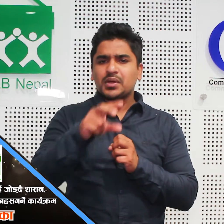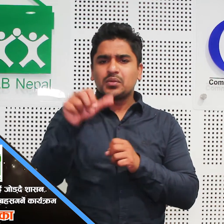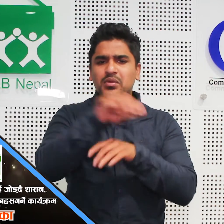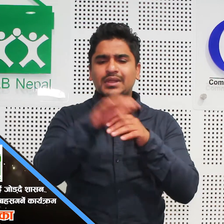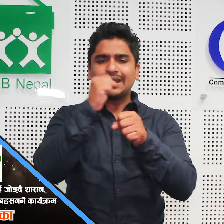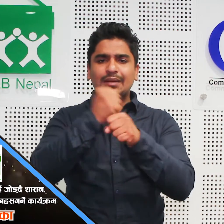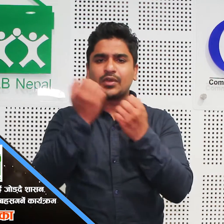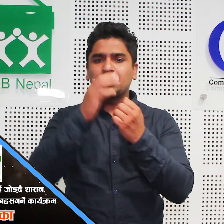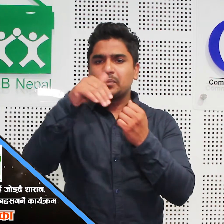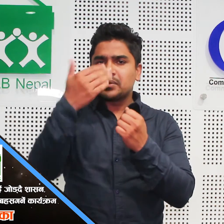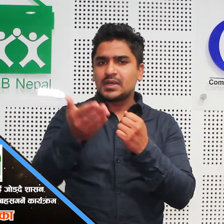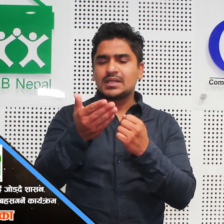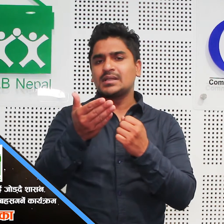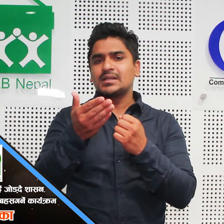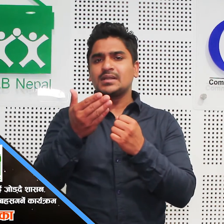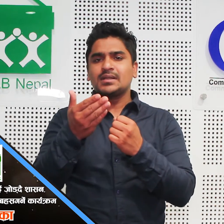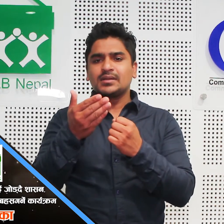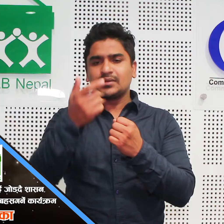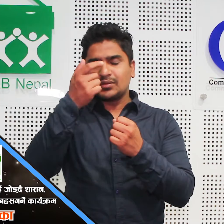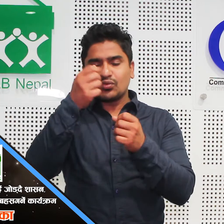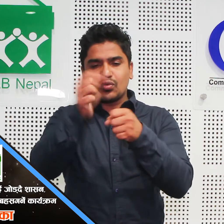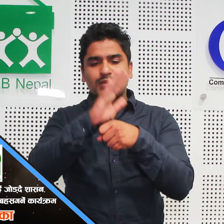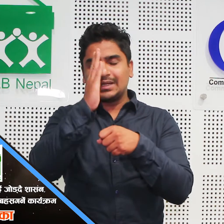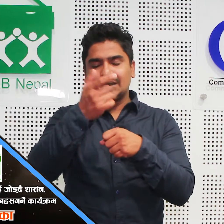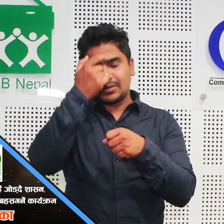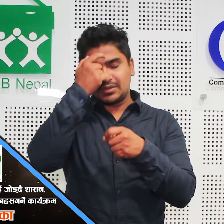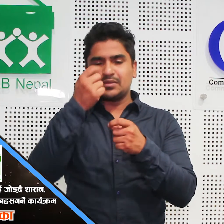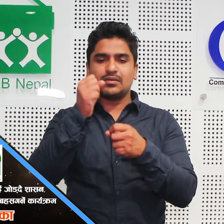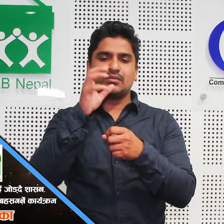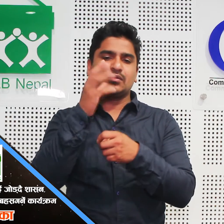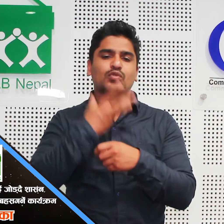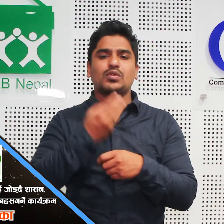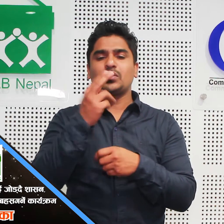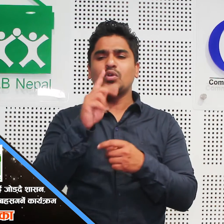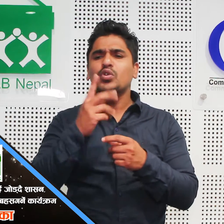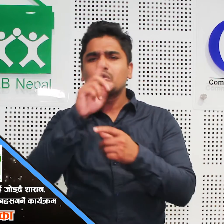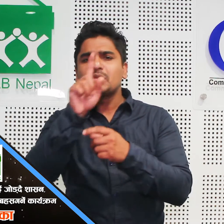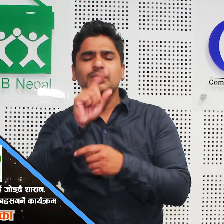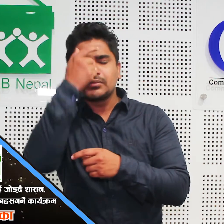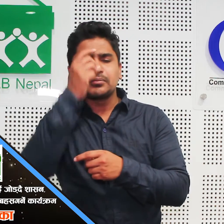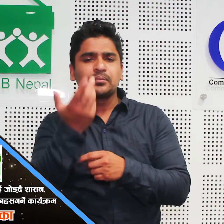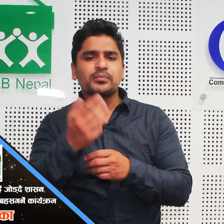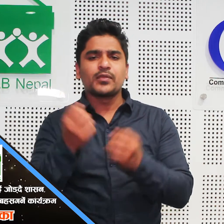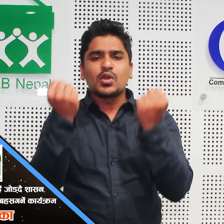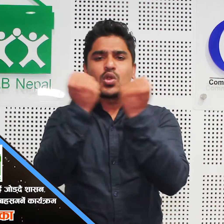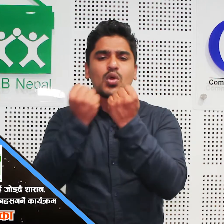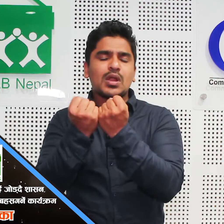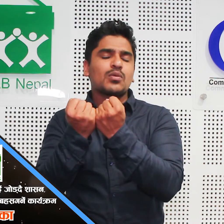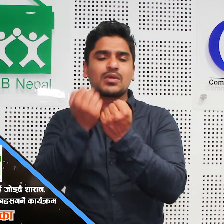काम गरिसकेको अवस्थाबाट कोभिडले ल्याएका समस्याहरूले चाहिँ उनीहरू निराश भए। जस्तो कस्तो कस्तो समस्याहरू भयो? लकडाउनको कारणले सबै बजारहरू